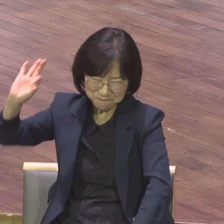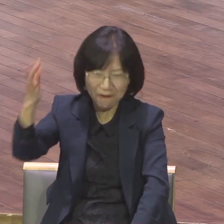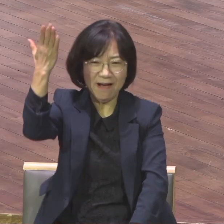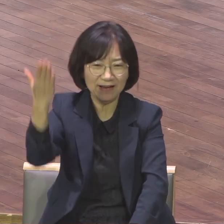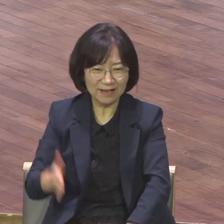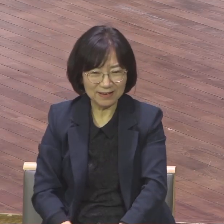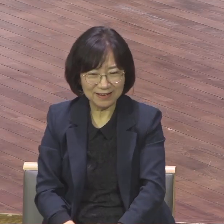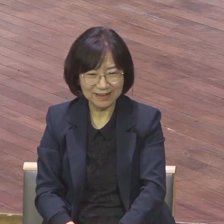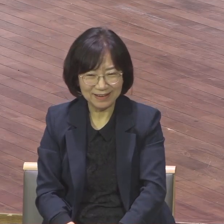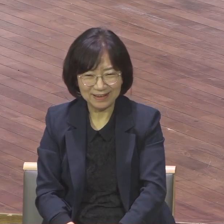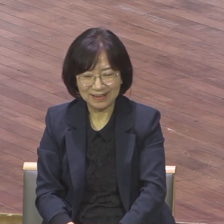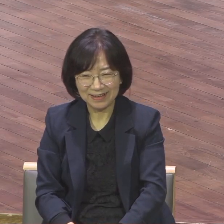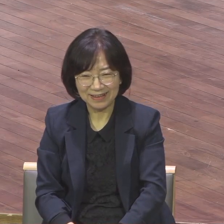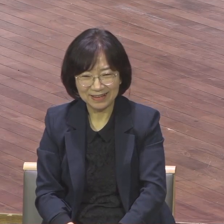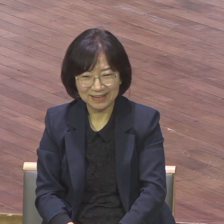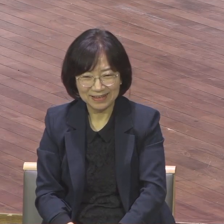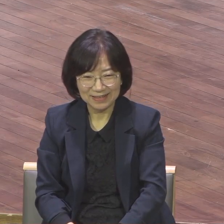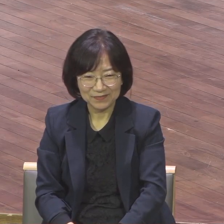그 지금 말하고 있잖아요.